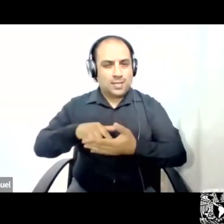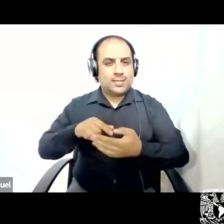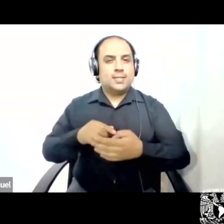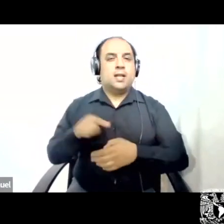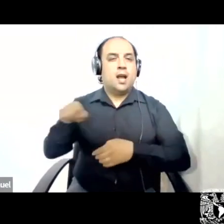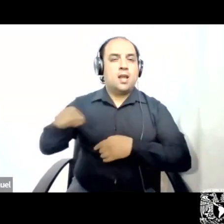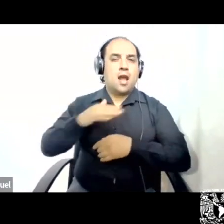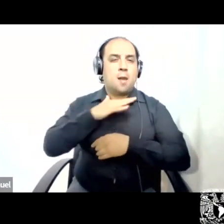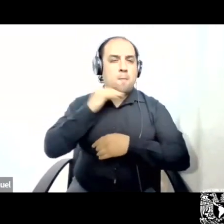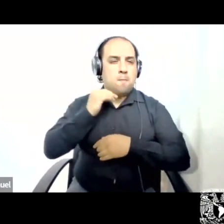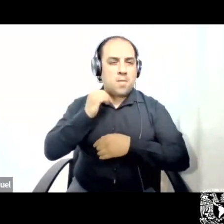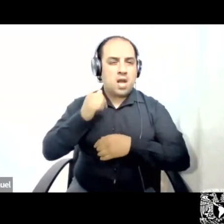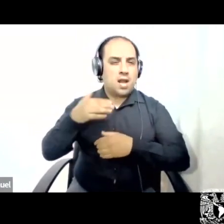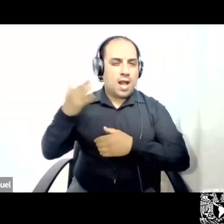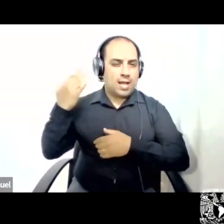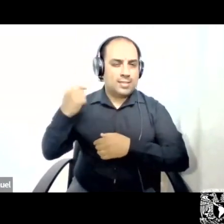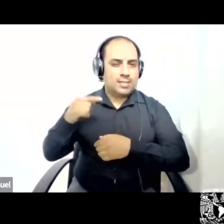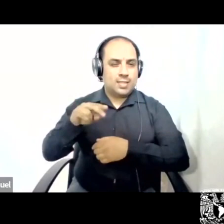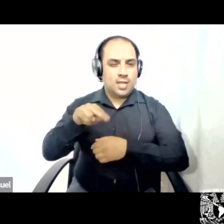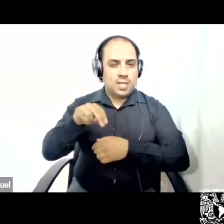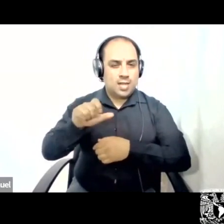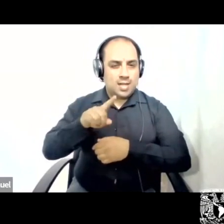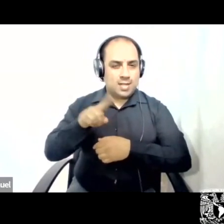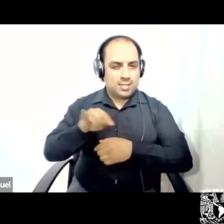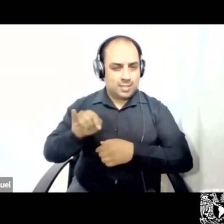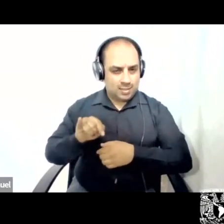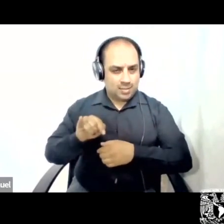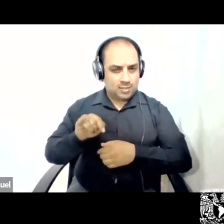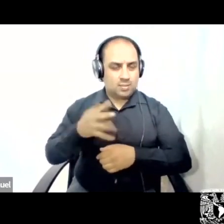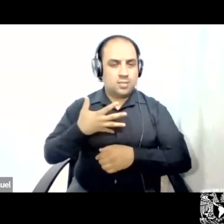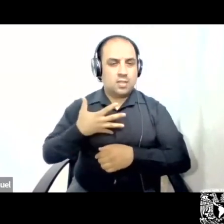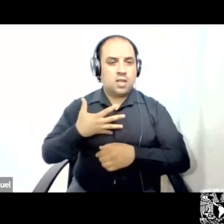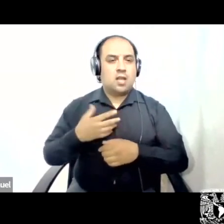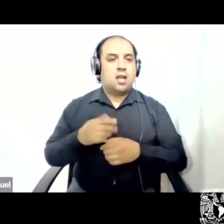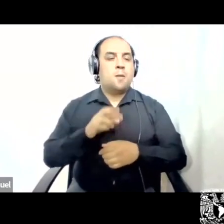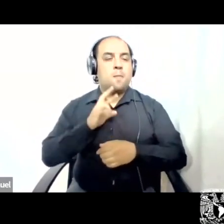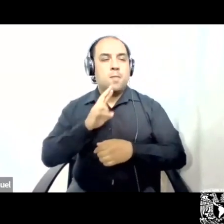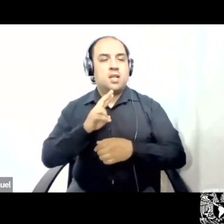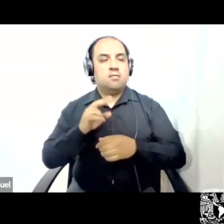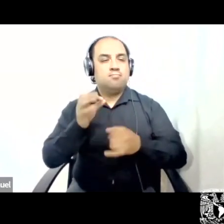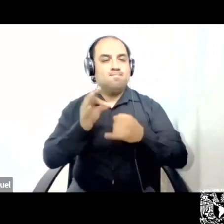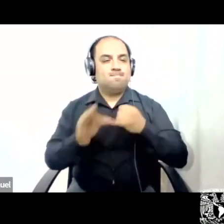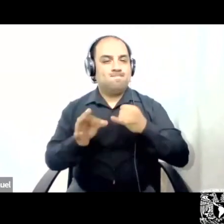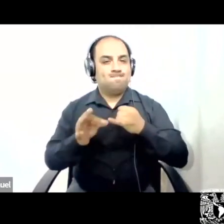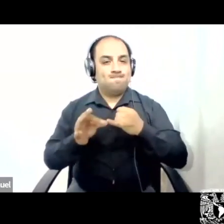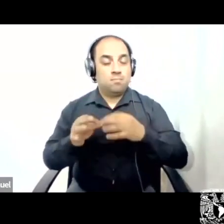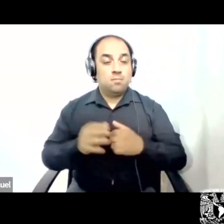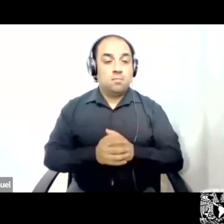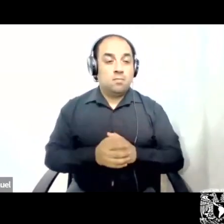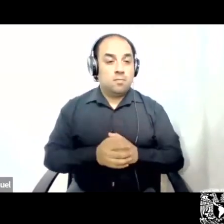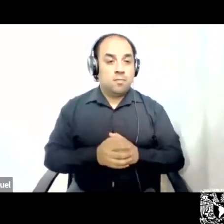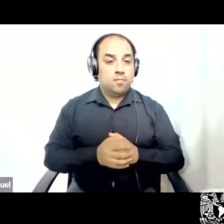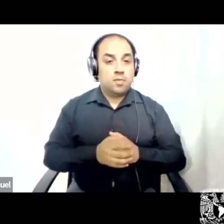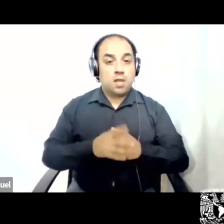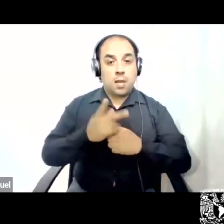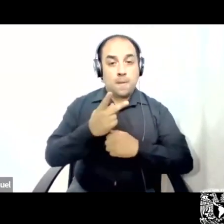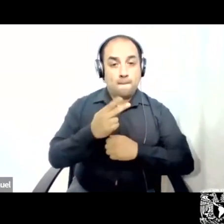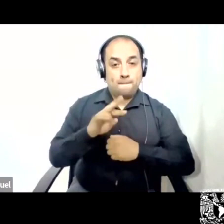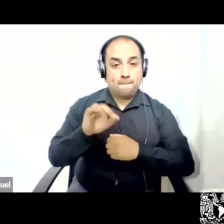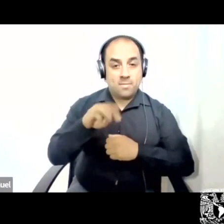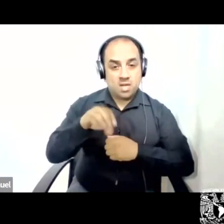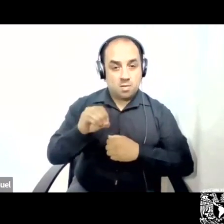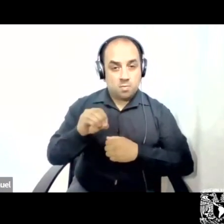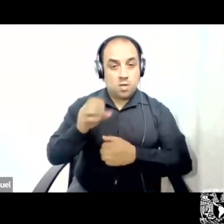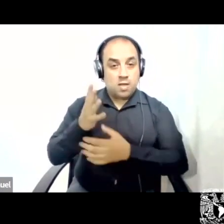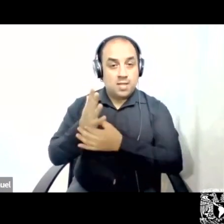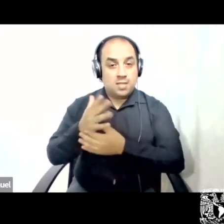cabo la solución final, ¿no? Entonces, cuando Primo Levi habla de la zona gris,